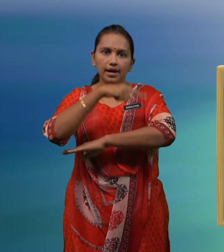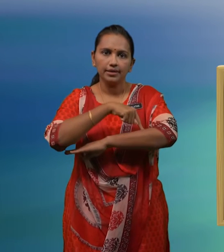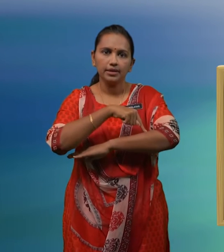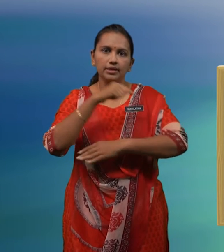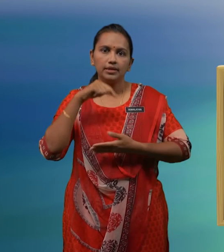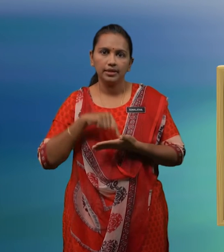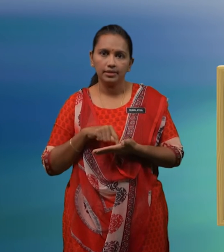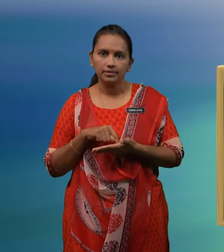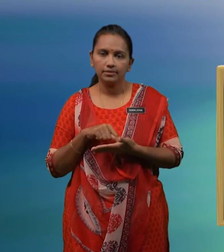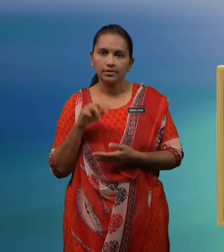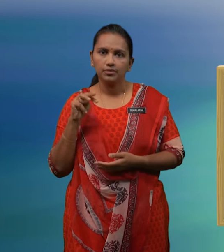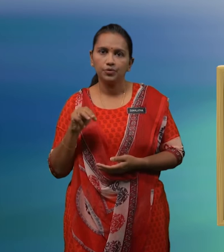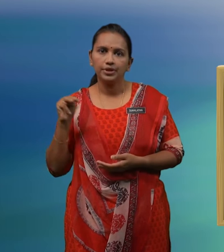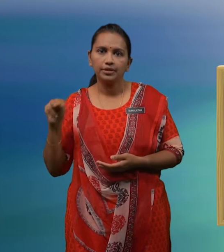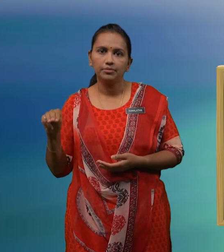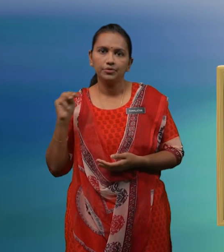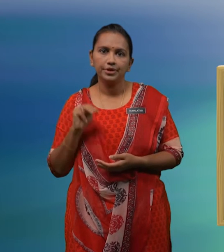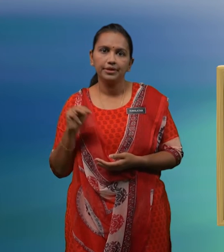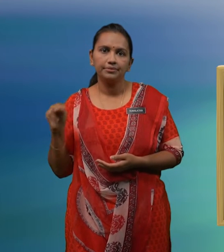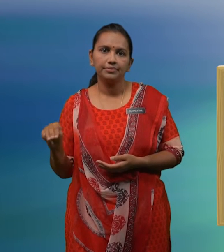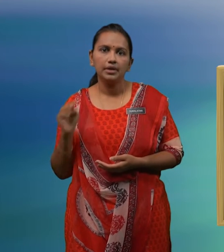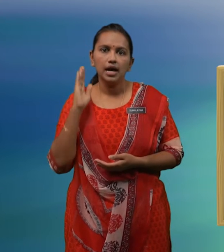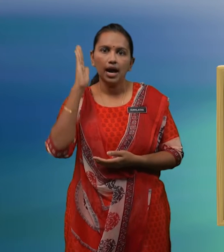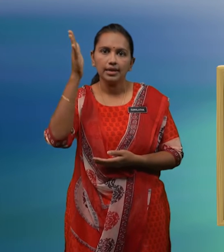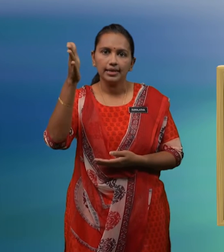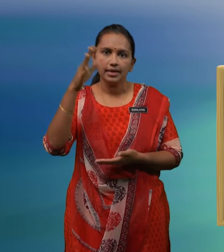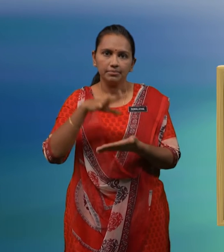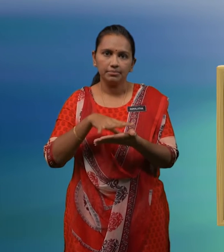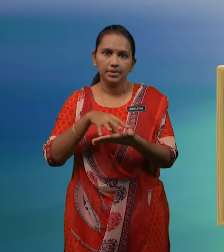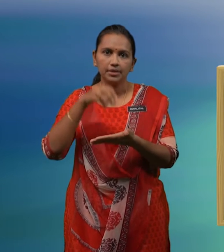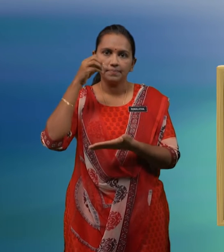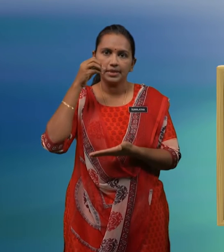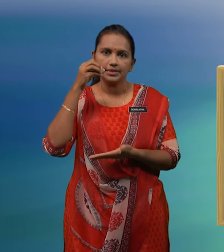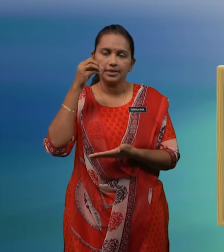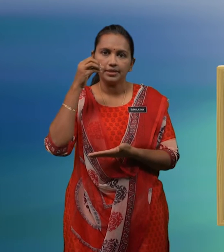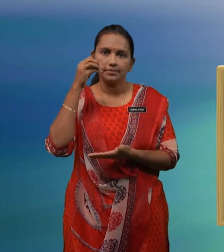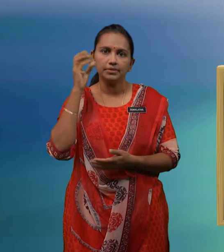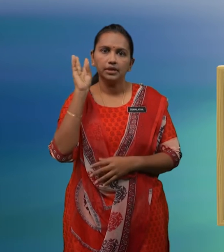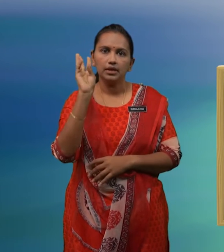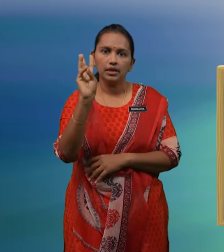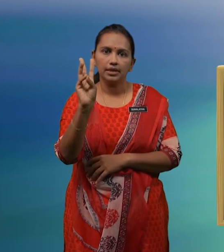Hari ini, murid-murid akan mempelajari